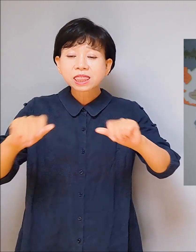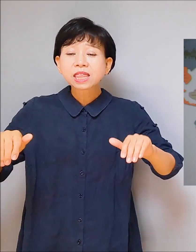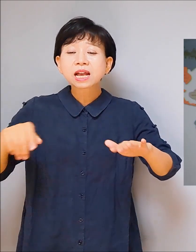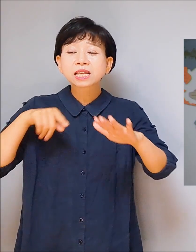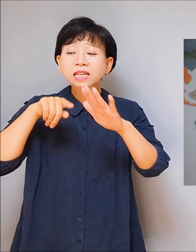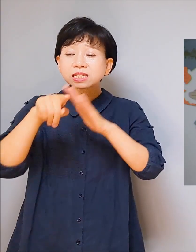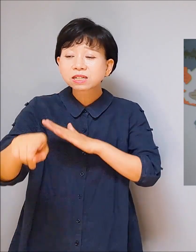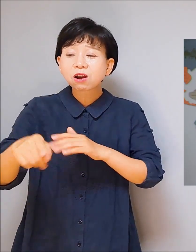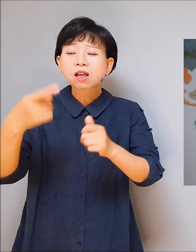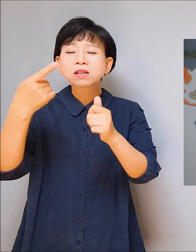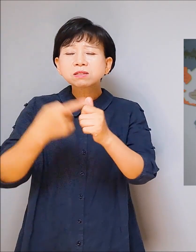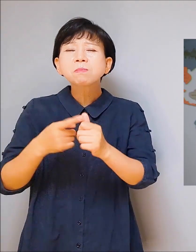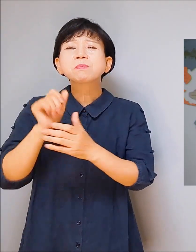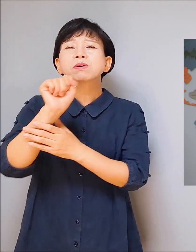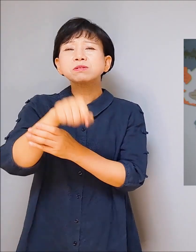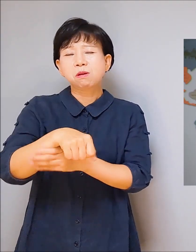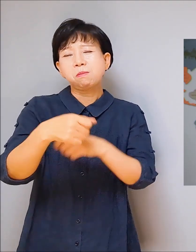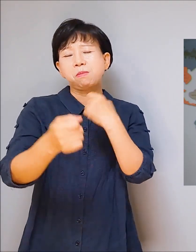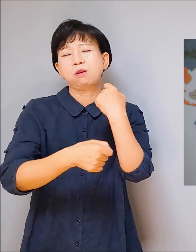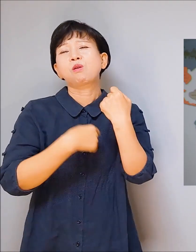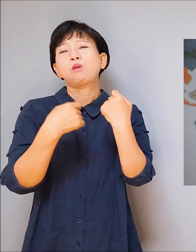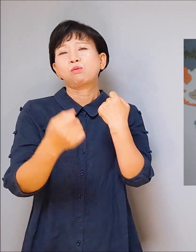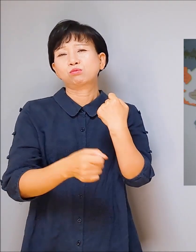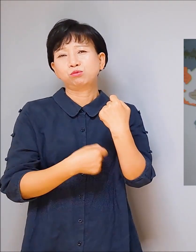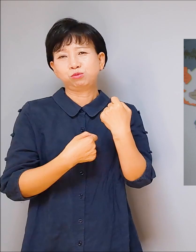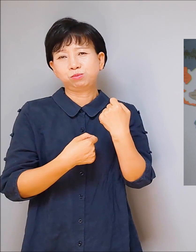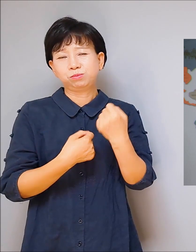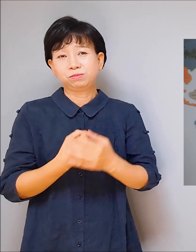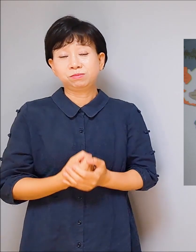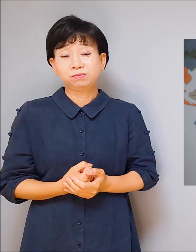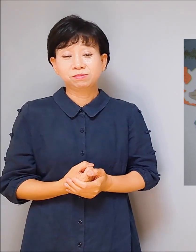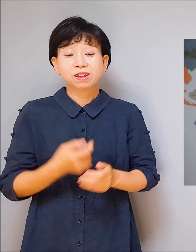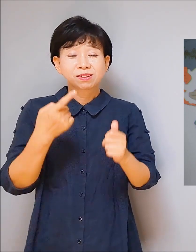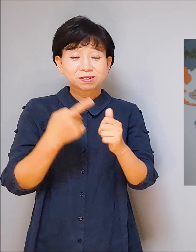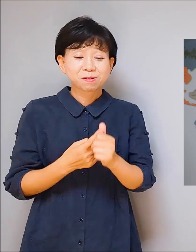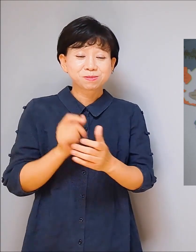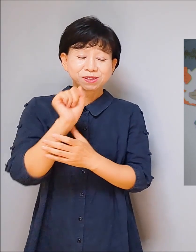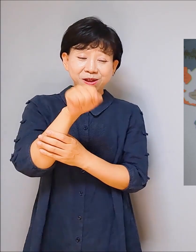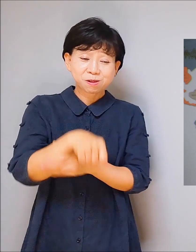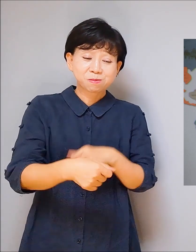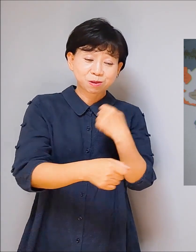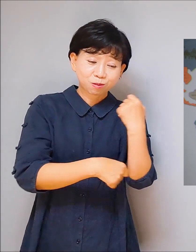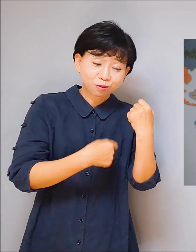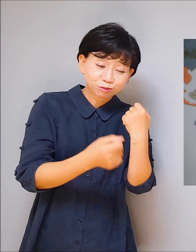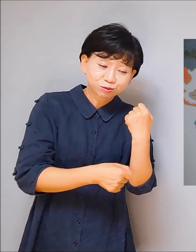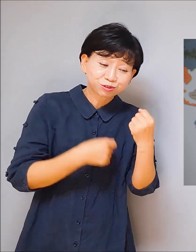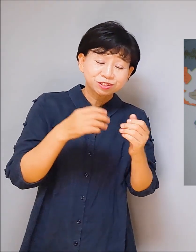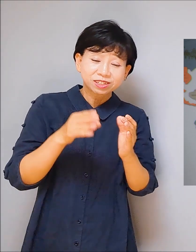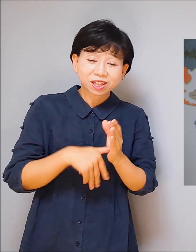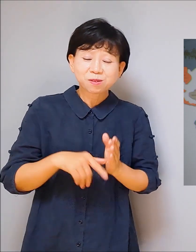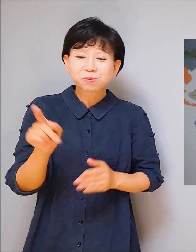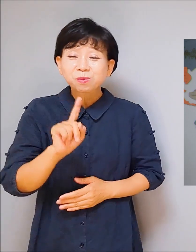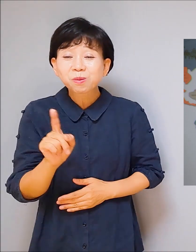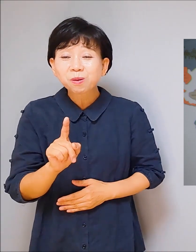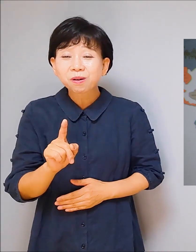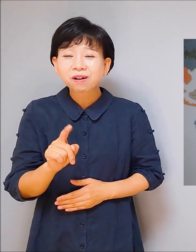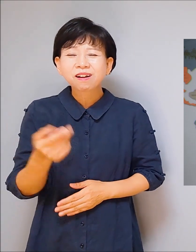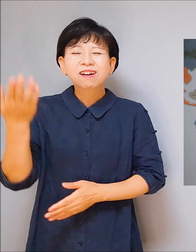들어가서 첫 열매를 거두게 됩니다. 여러분, 첫 열매를 거두었는데 지난 날을 좀 떠올려 보라는